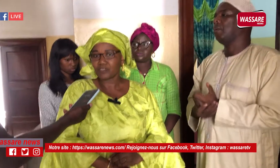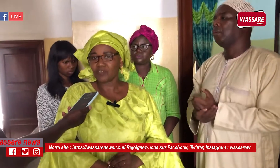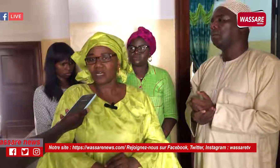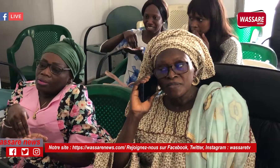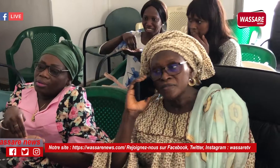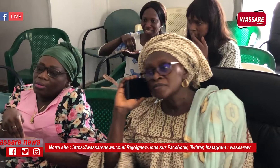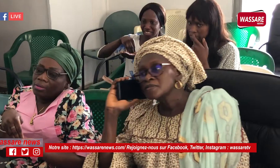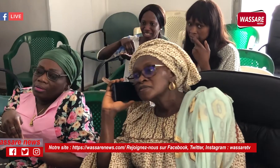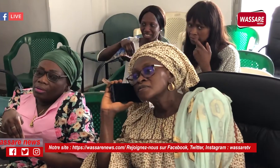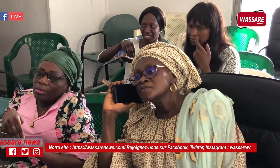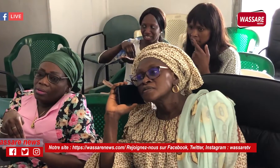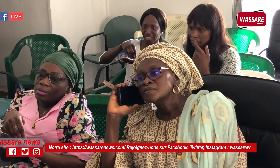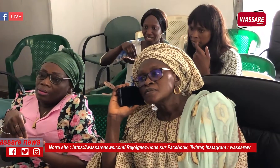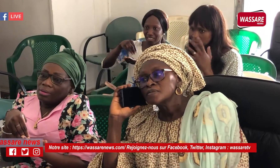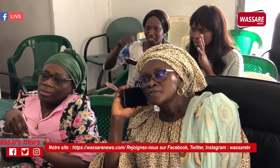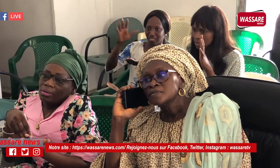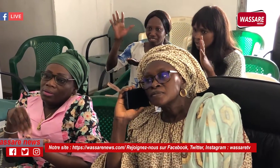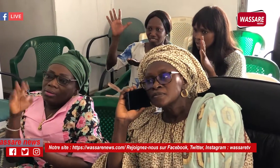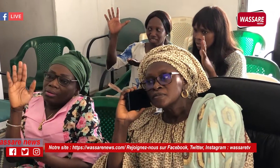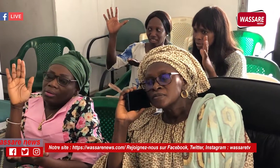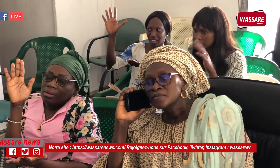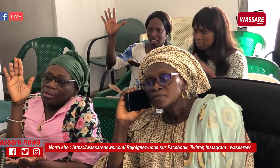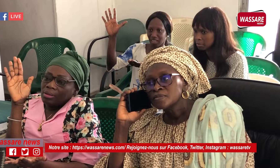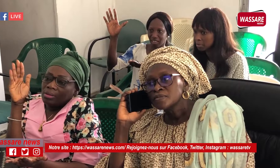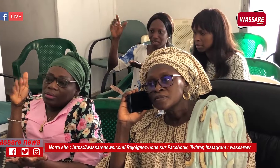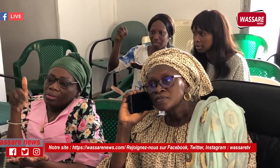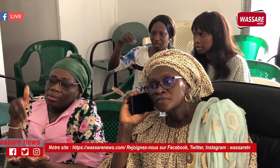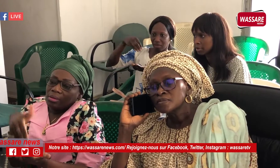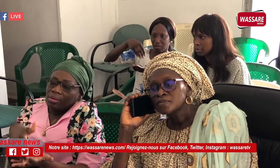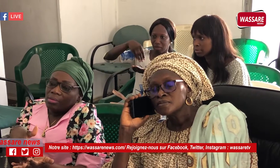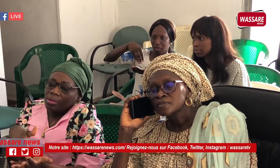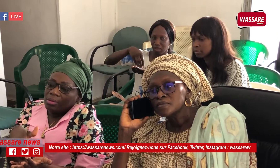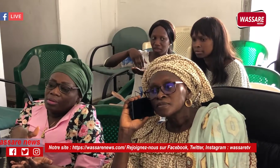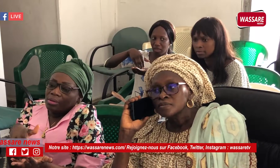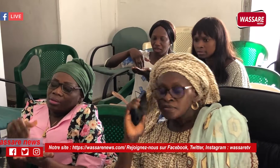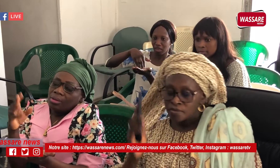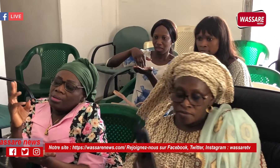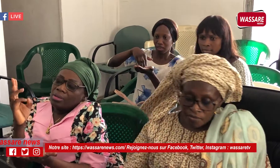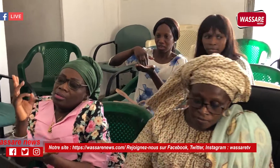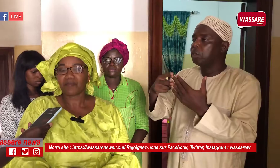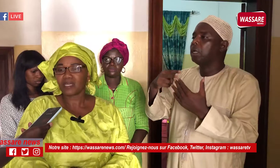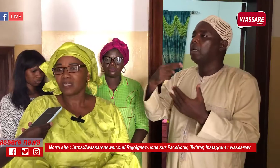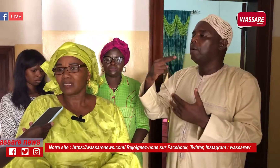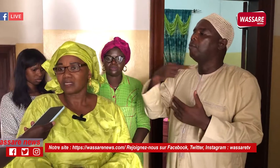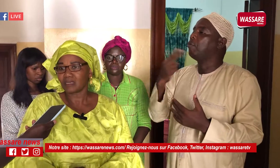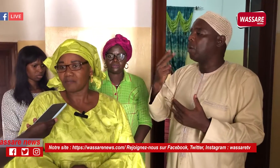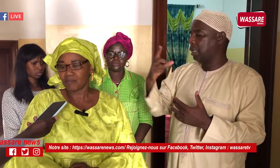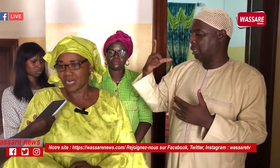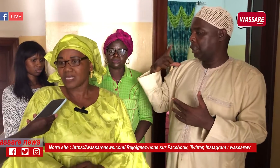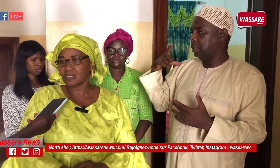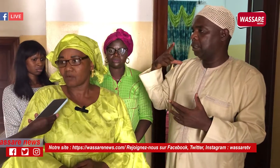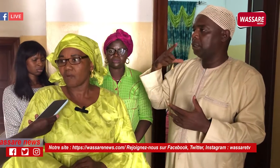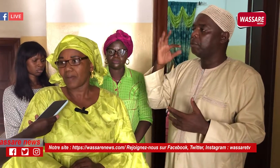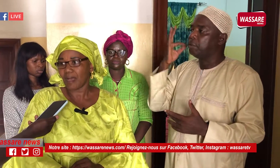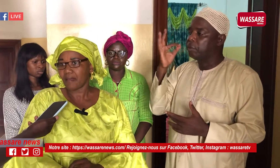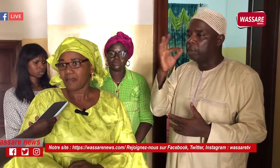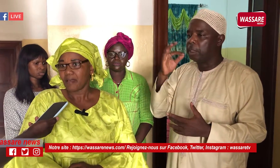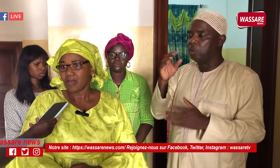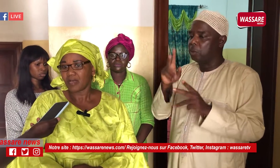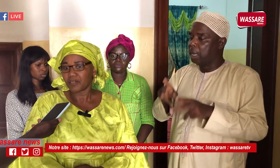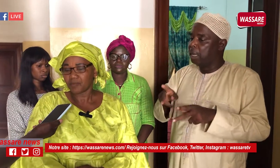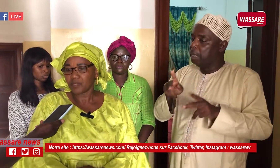Les personnes à remercier, on remercie tout d'abord le projet Voix et Leadership des femmes qui nous a permis de mener ce